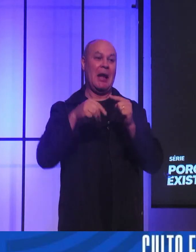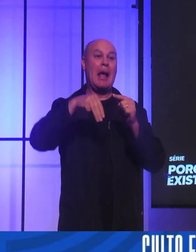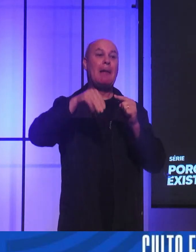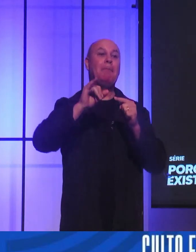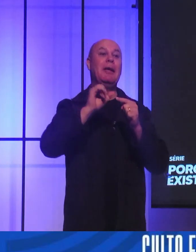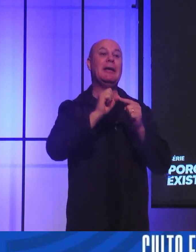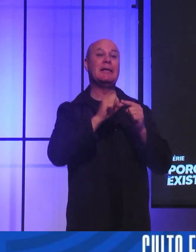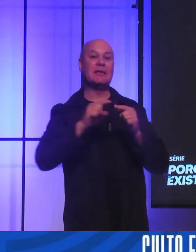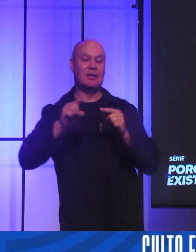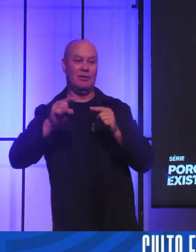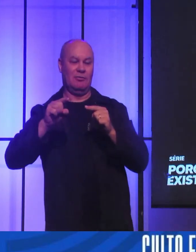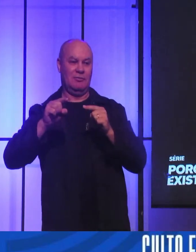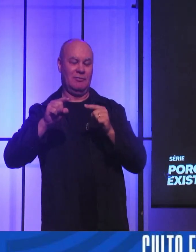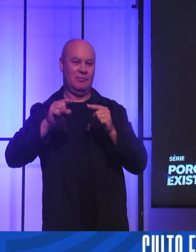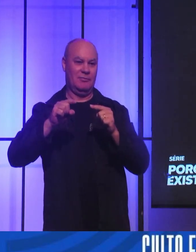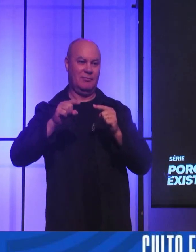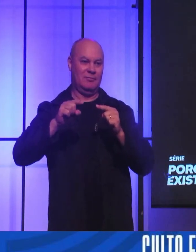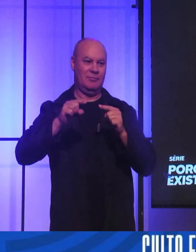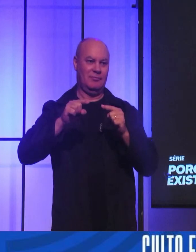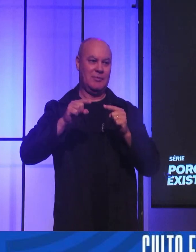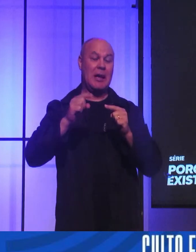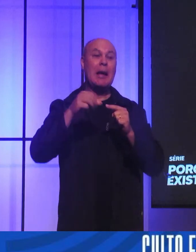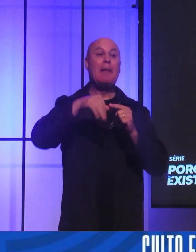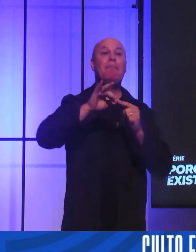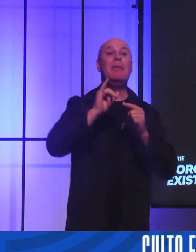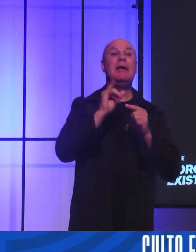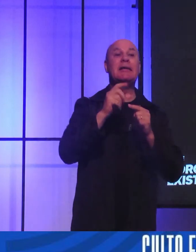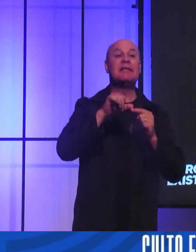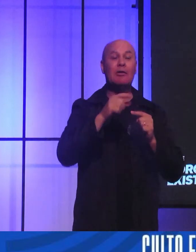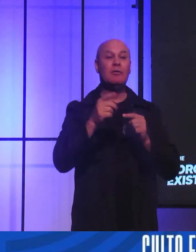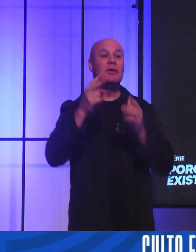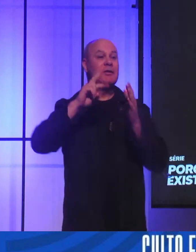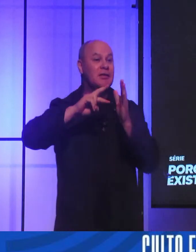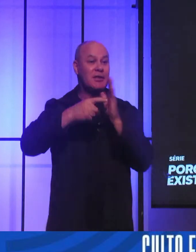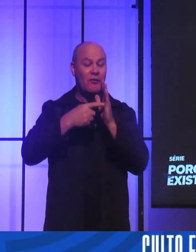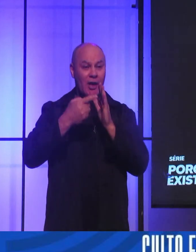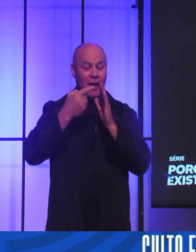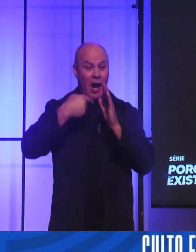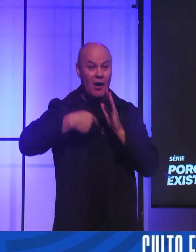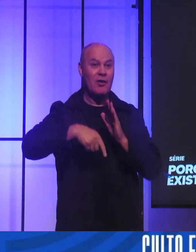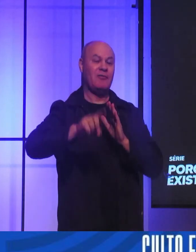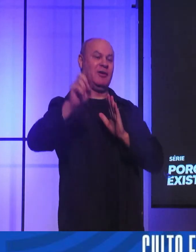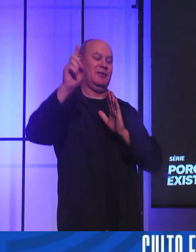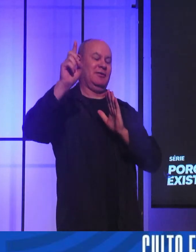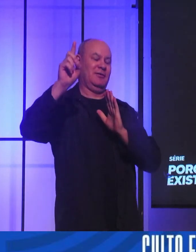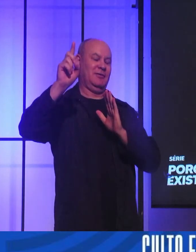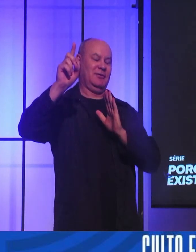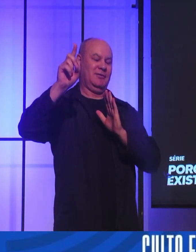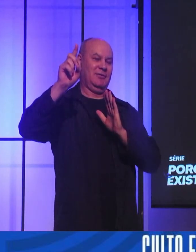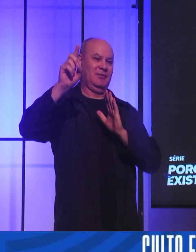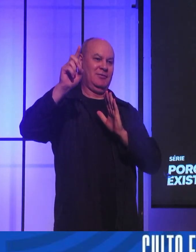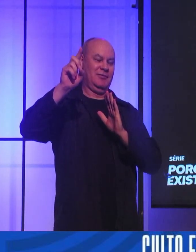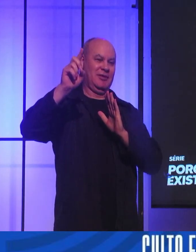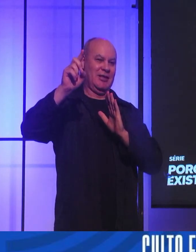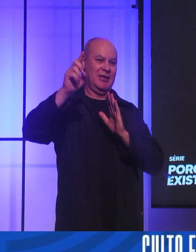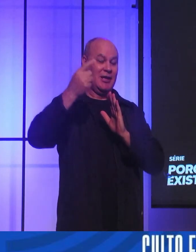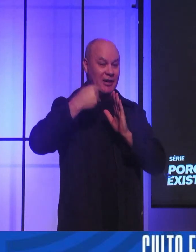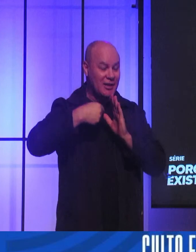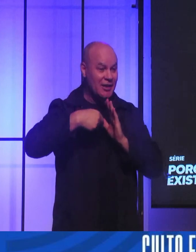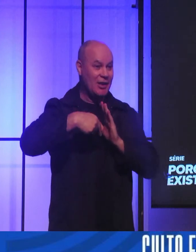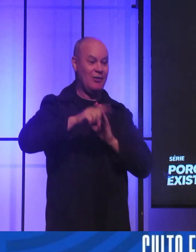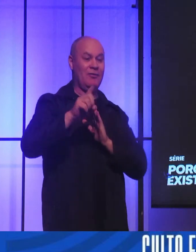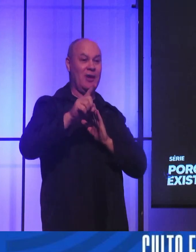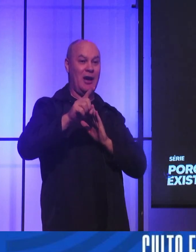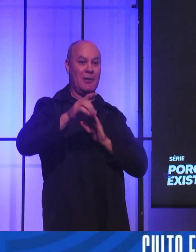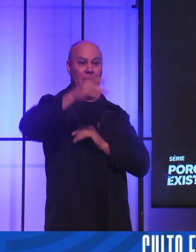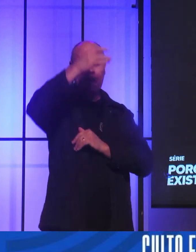e significa enviar. É a mesma conotação da palavra no grego apóstolo. É alguém que é